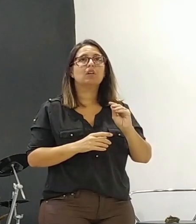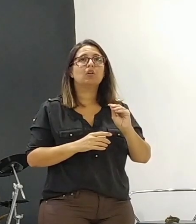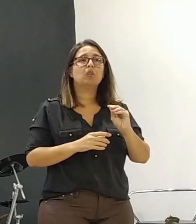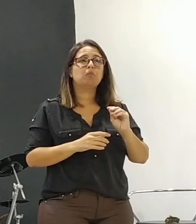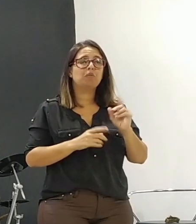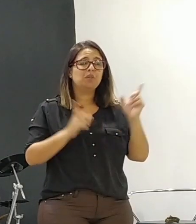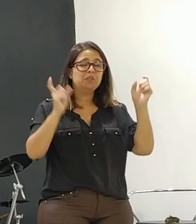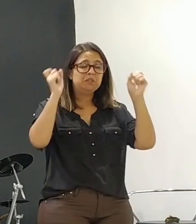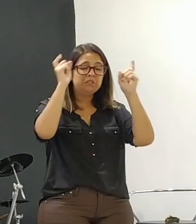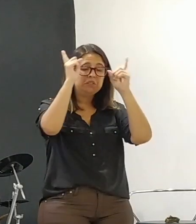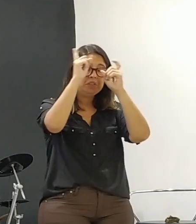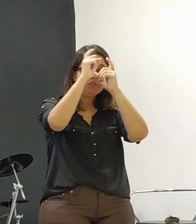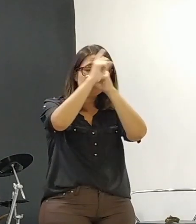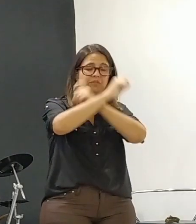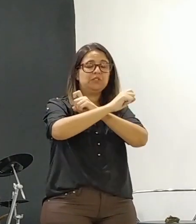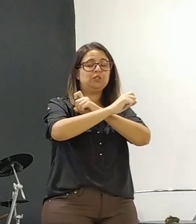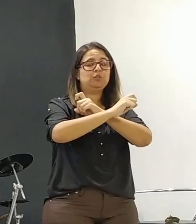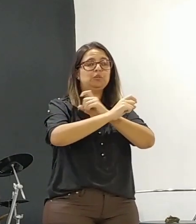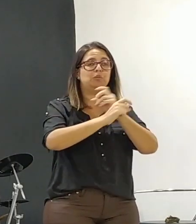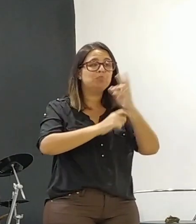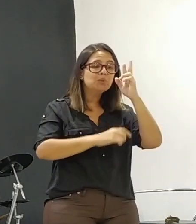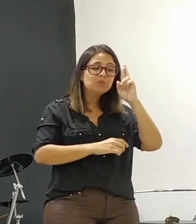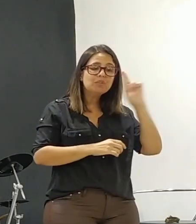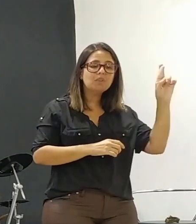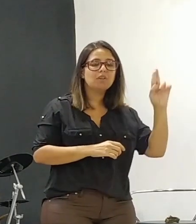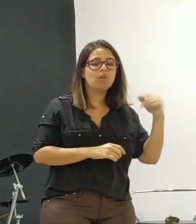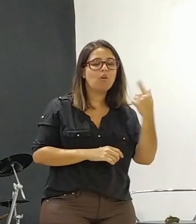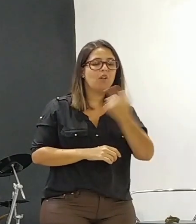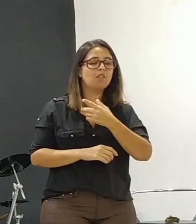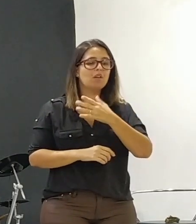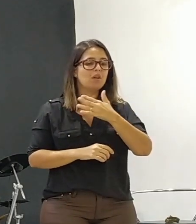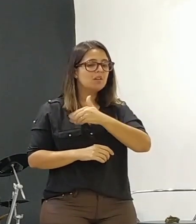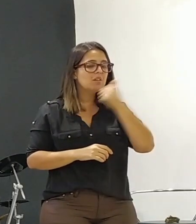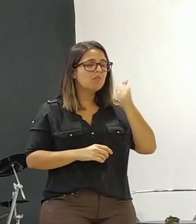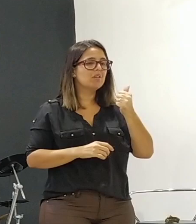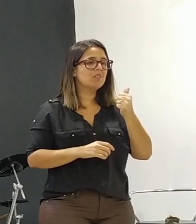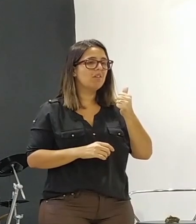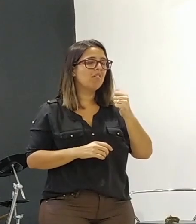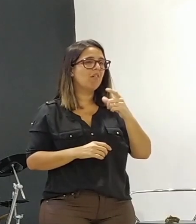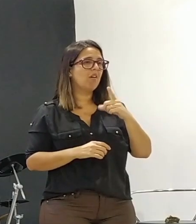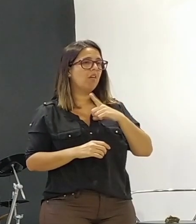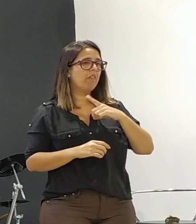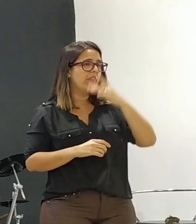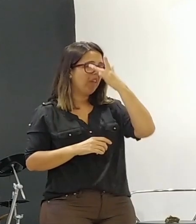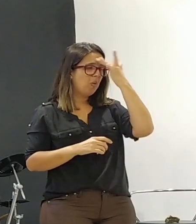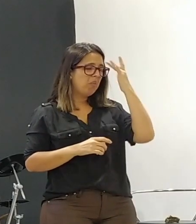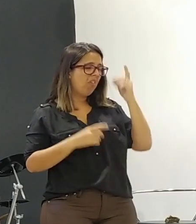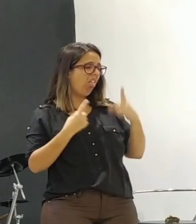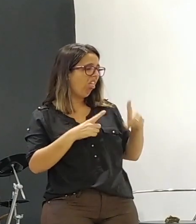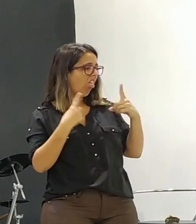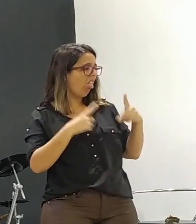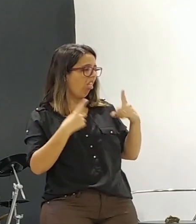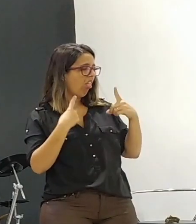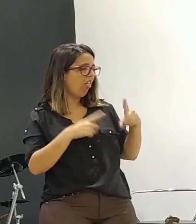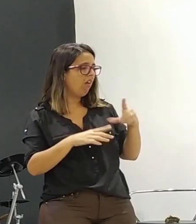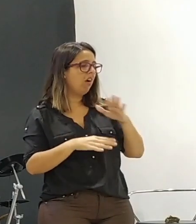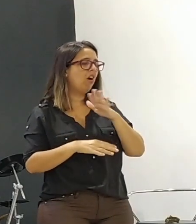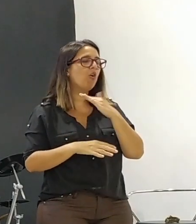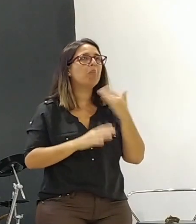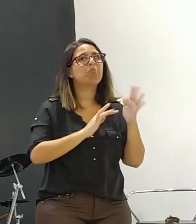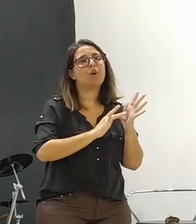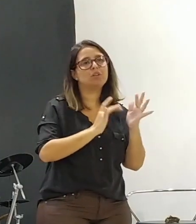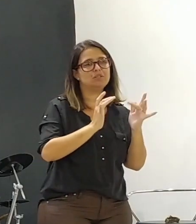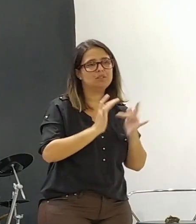o Senhor a nossa salvação. Tem gente que está banalizando a morte de Jesus, banalizando